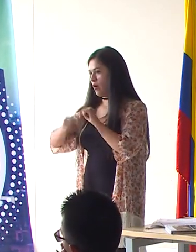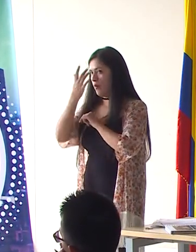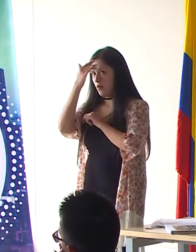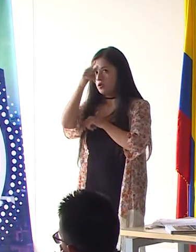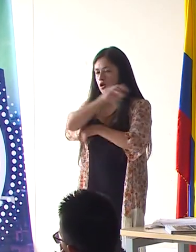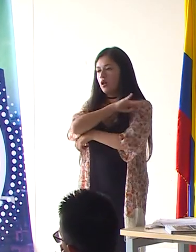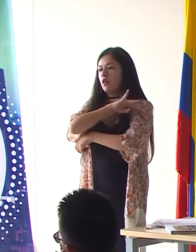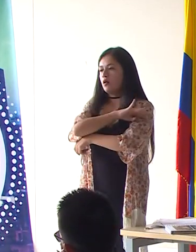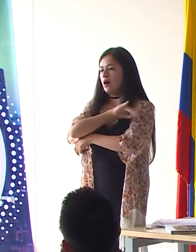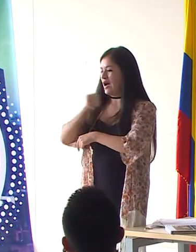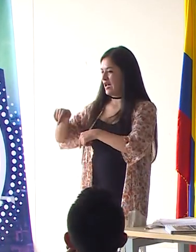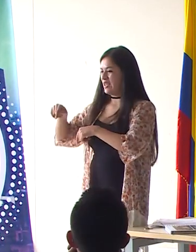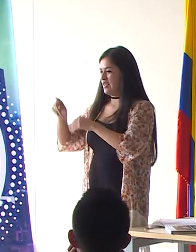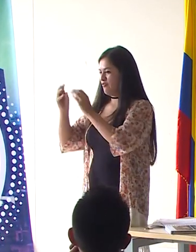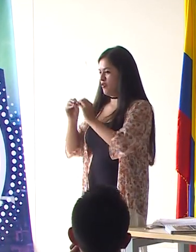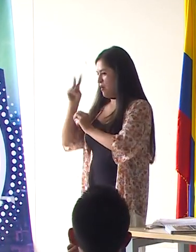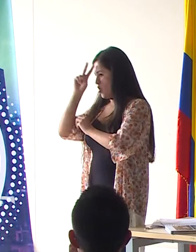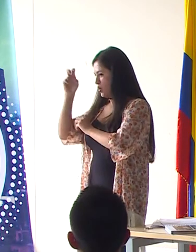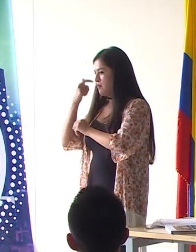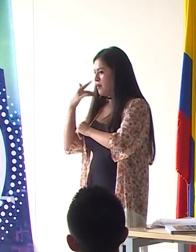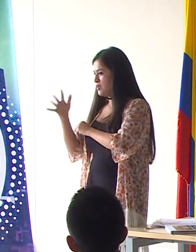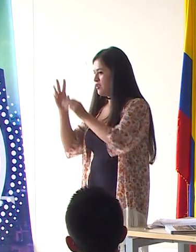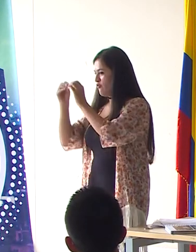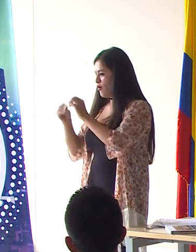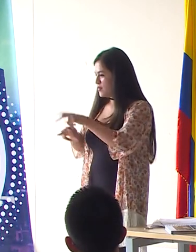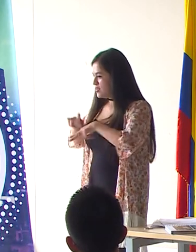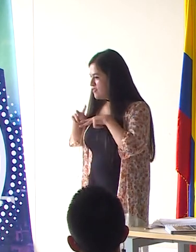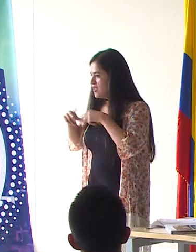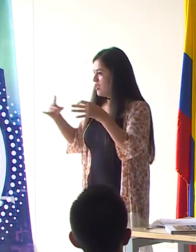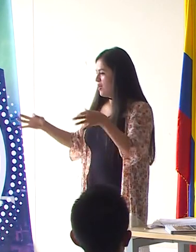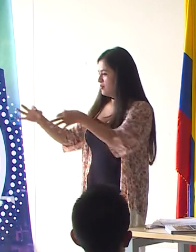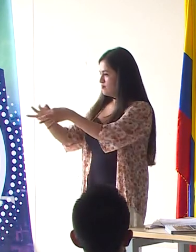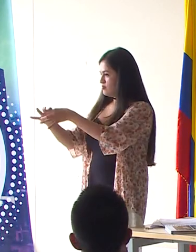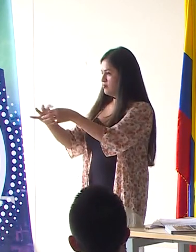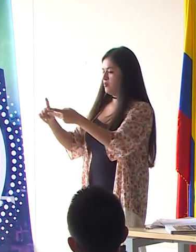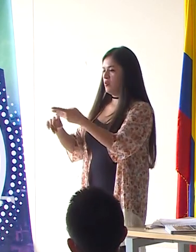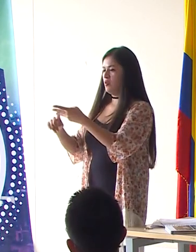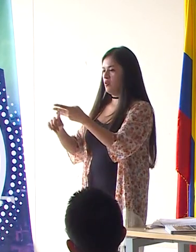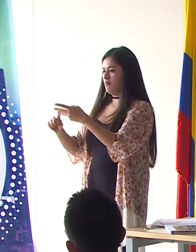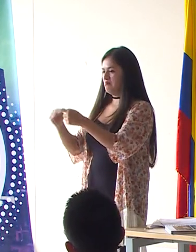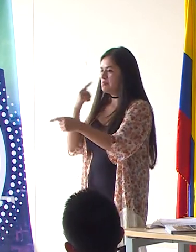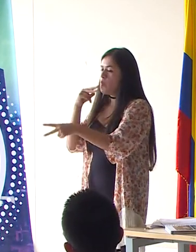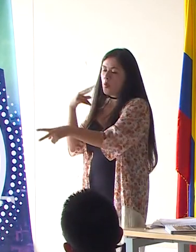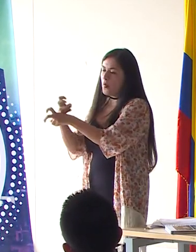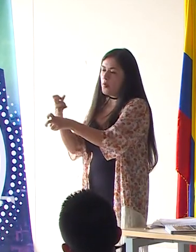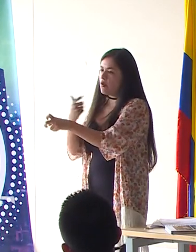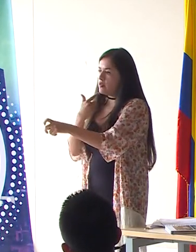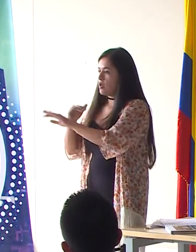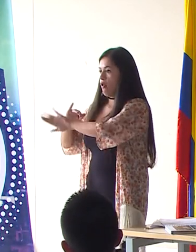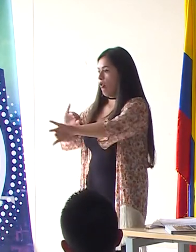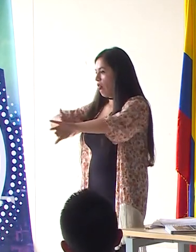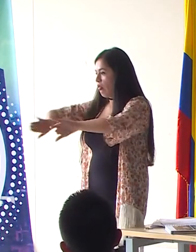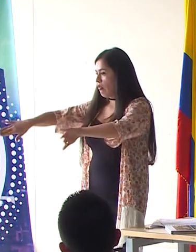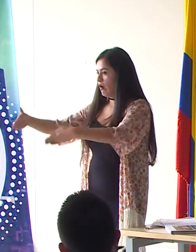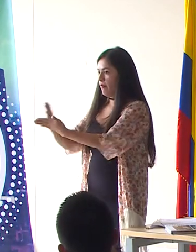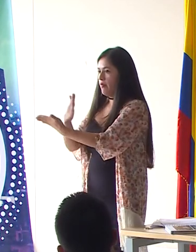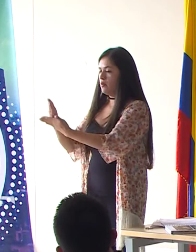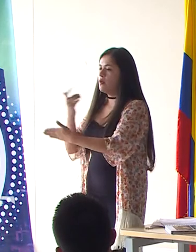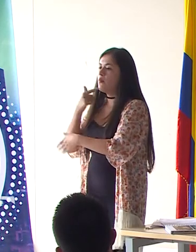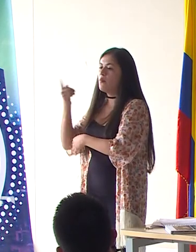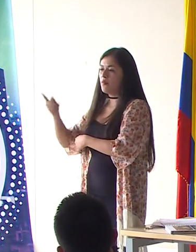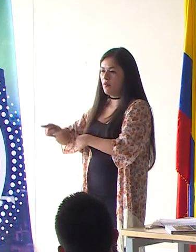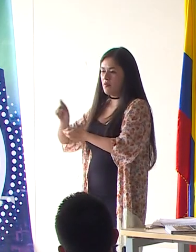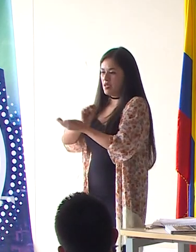vida en términos de conectividad están muy integrados en términos económicos está muy integrado la ruralidad de la sabana es